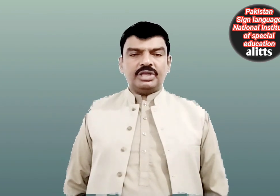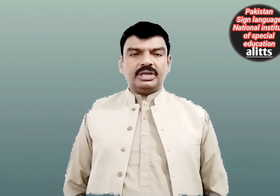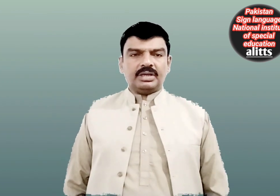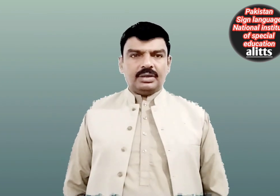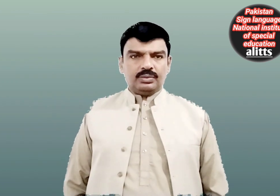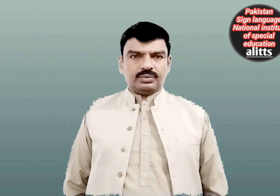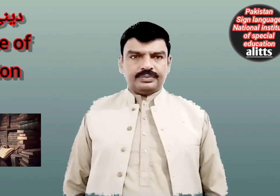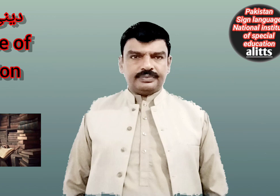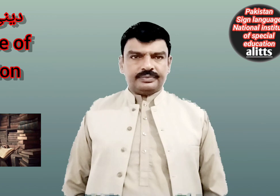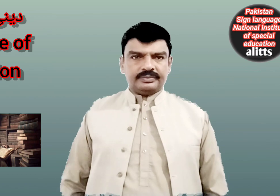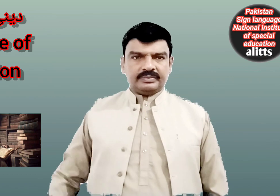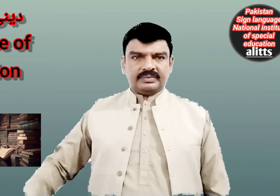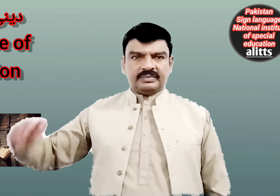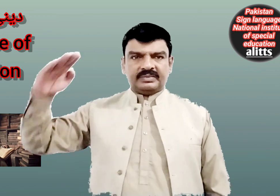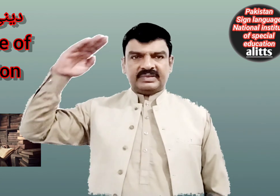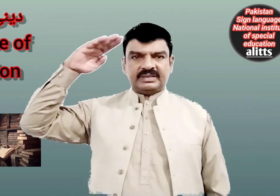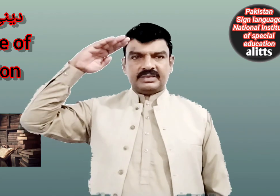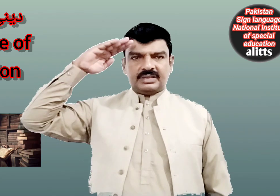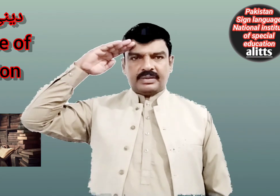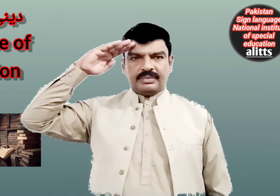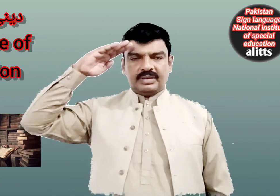दीनी अलूम, इस्लामी।